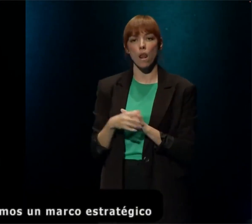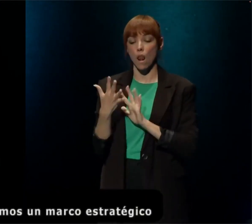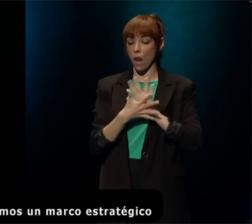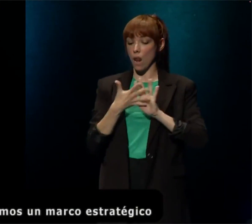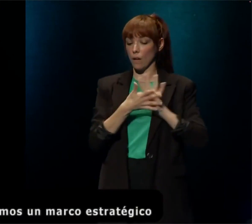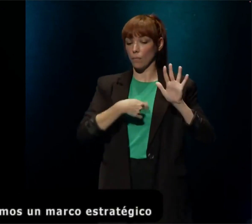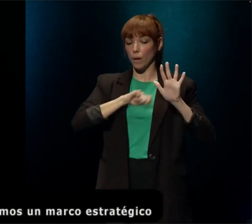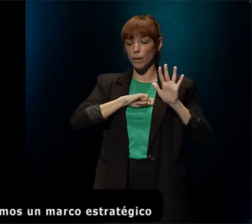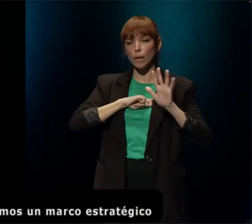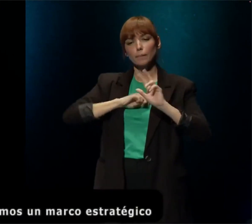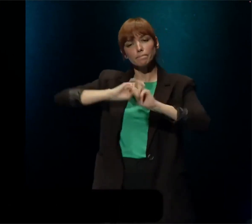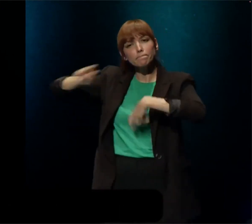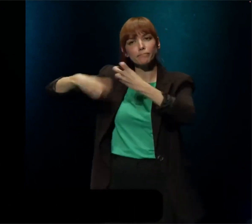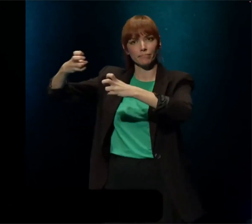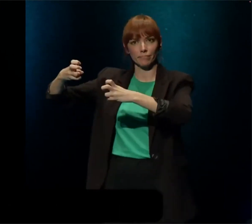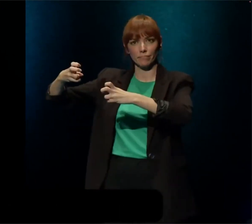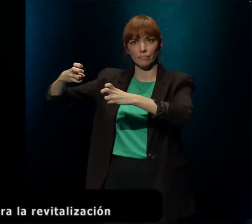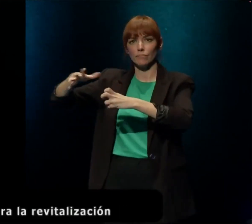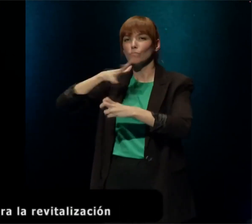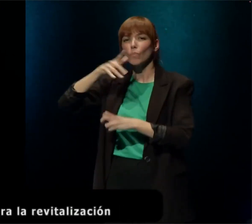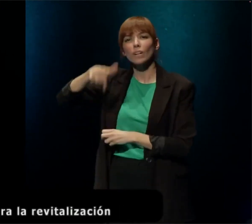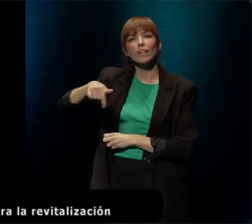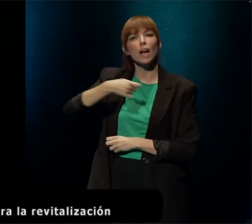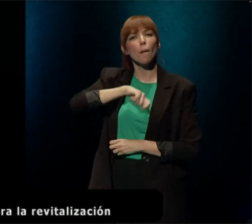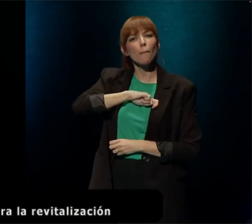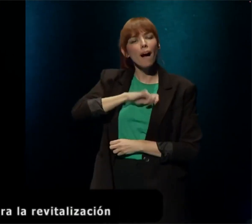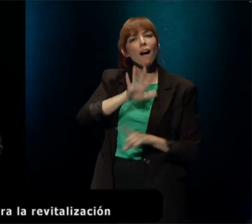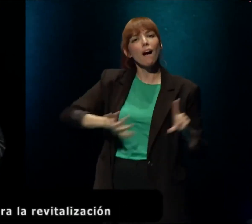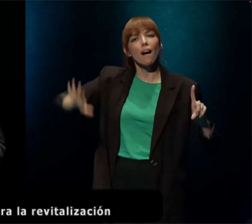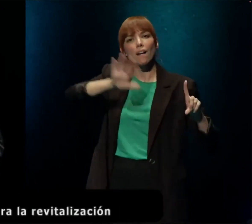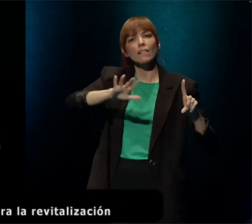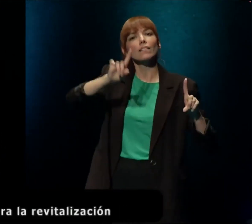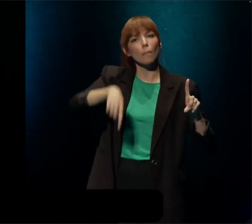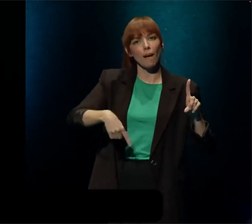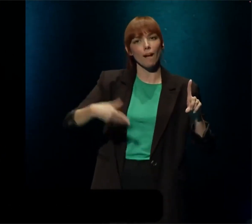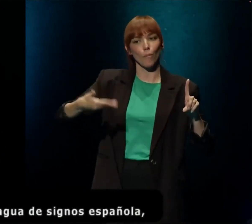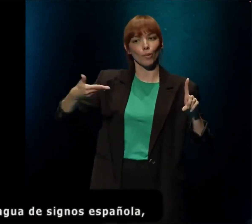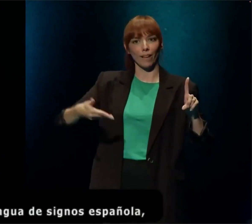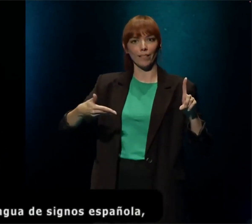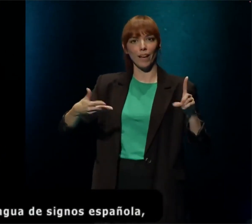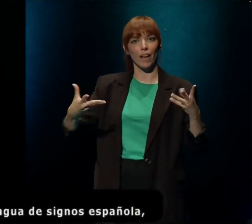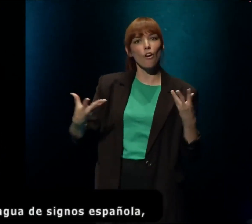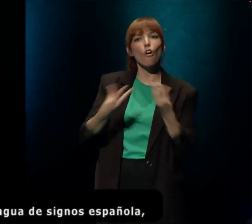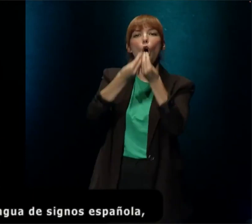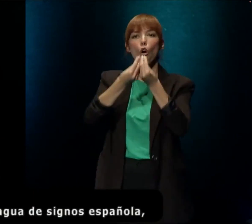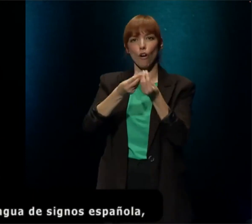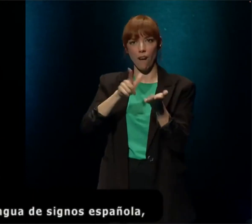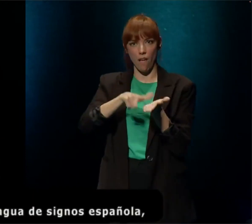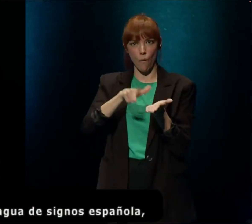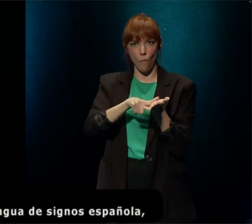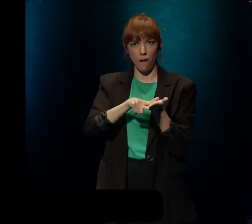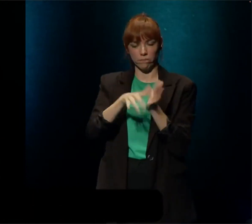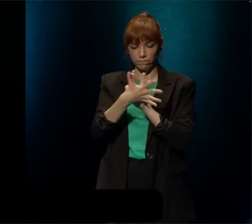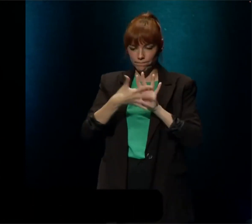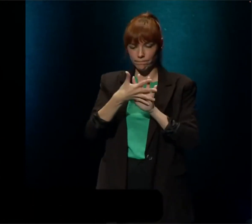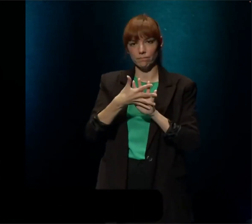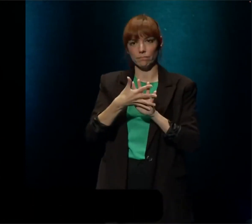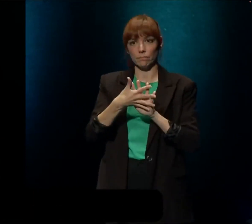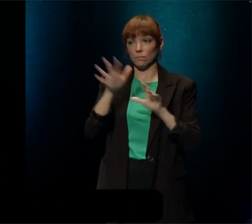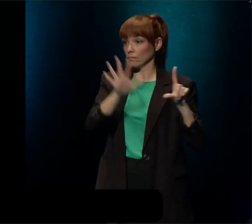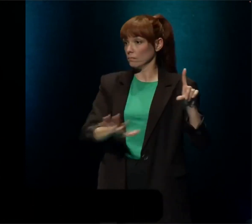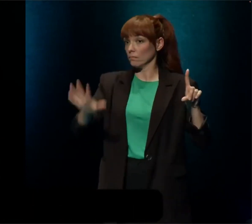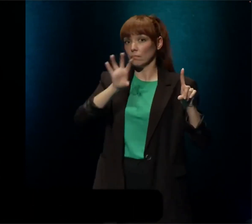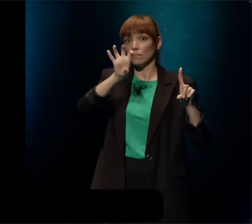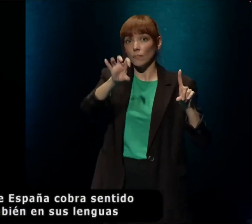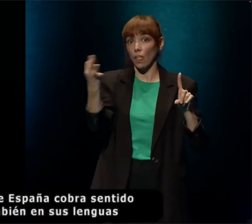española, porque España cobra sentido también en sus lenguas y un Estado debe contar con